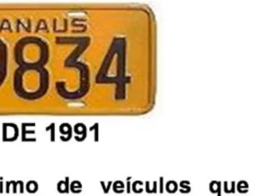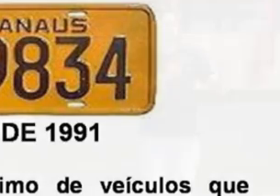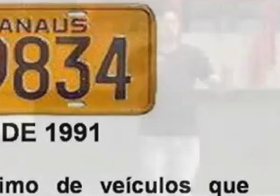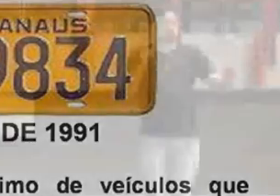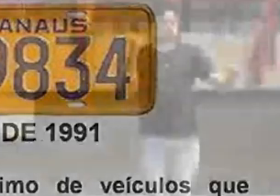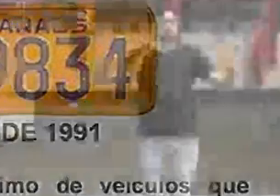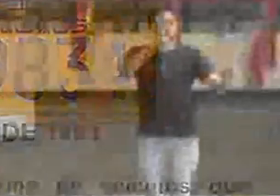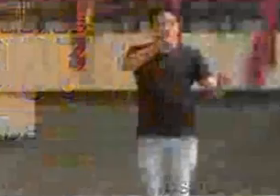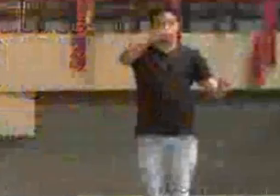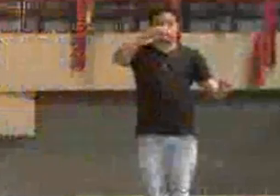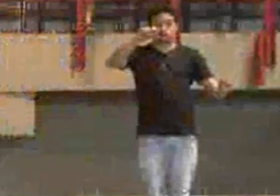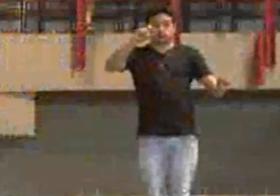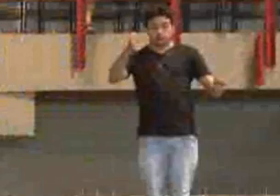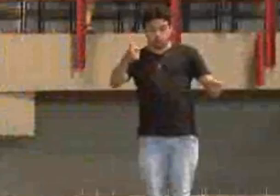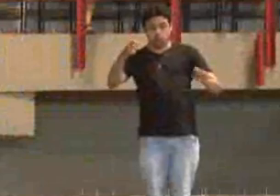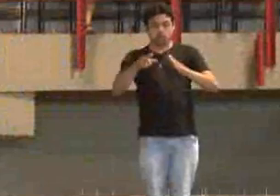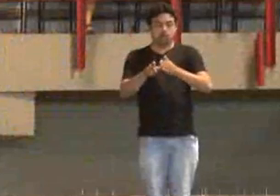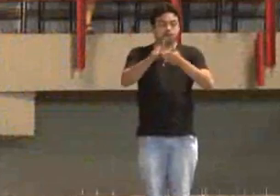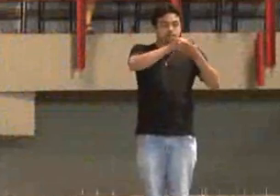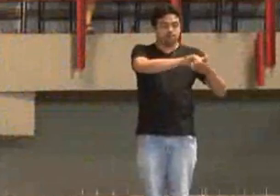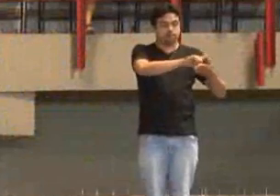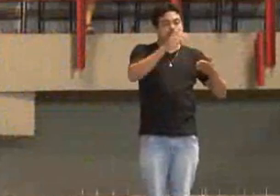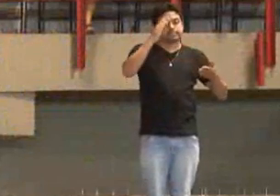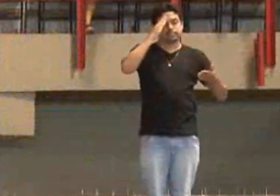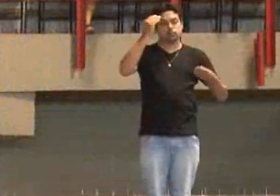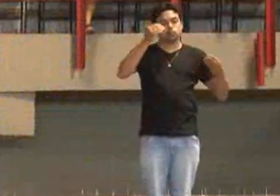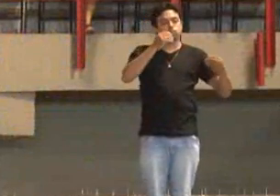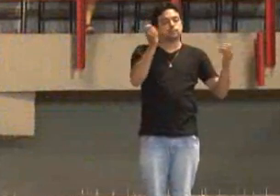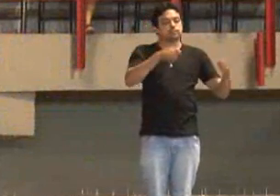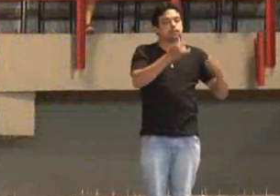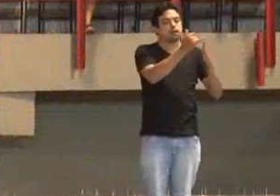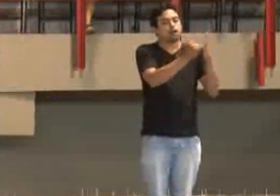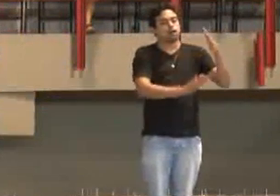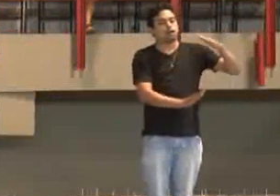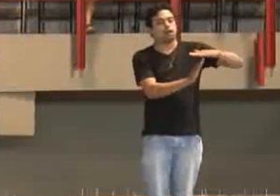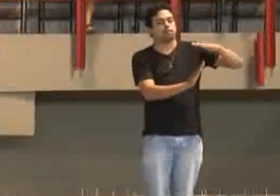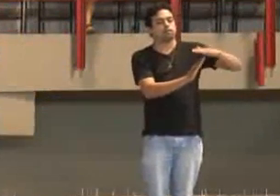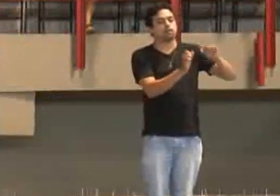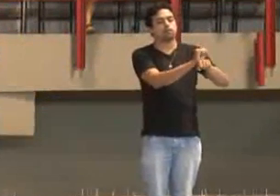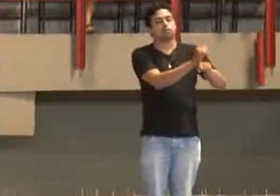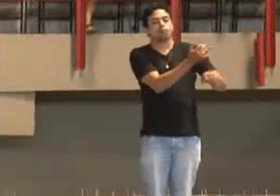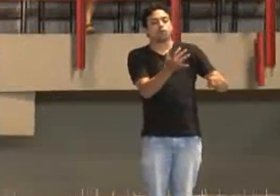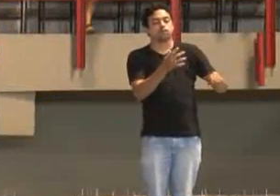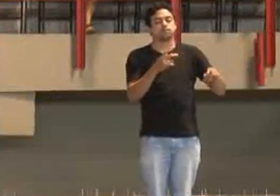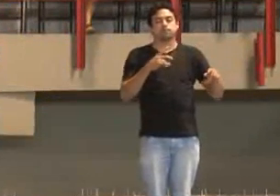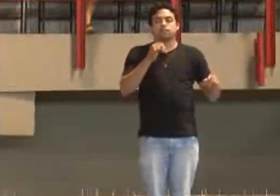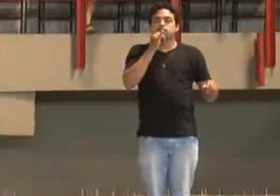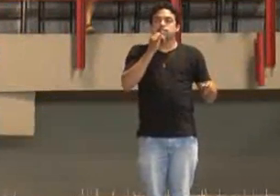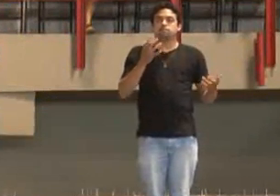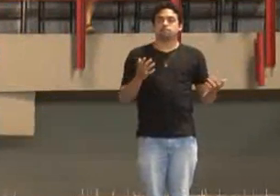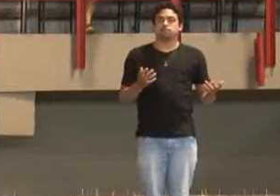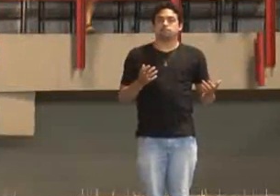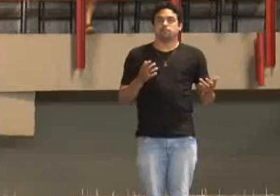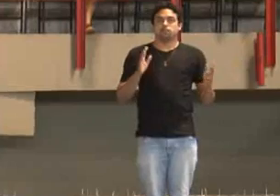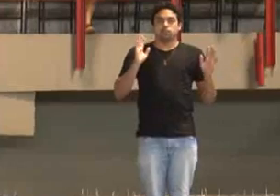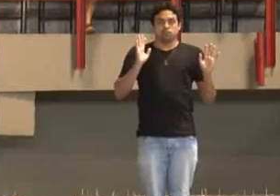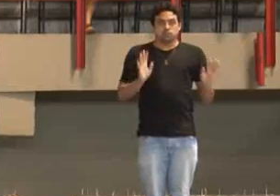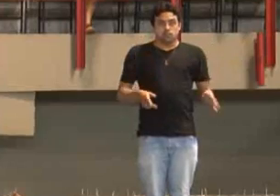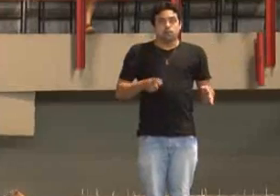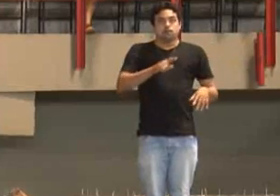de 1991? Então vamos entender isso aqui. Olha só, o que é que o enunciado diz no final das contas? Que